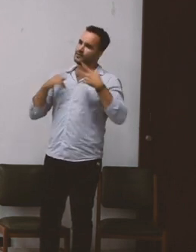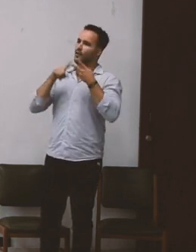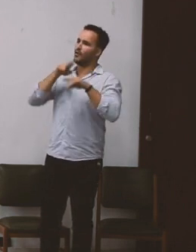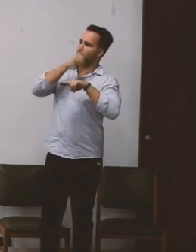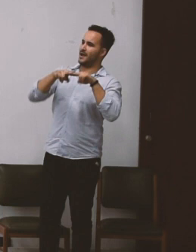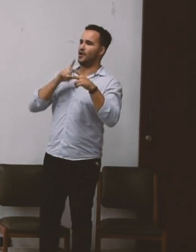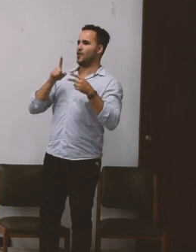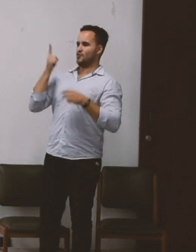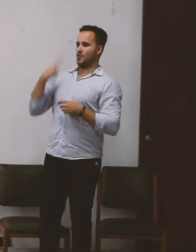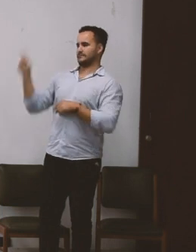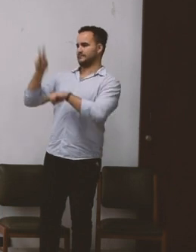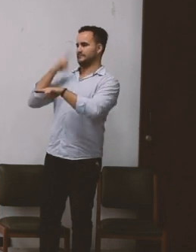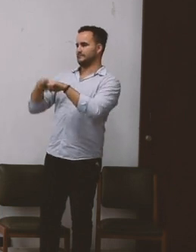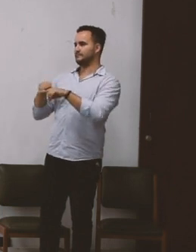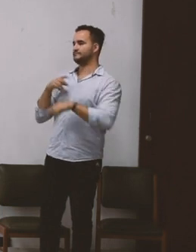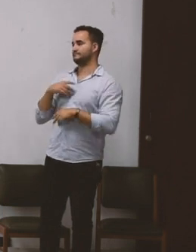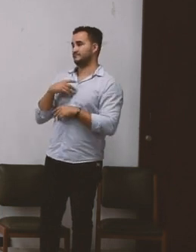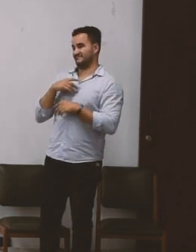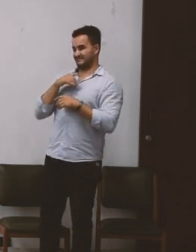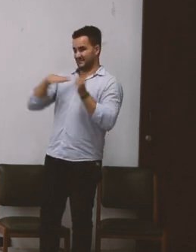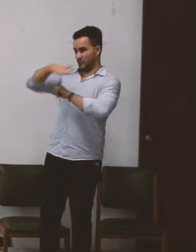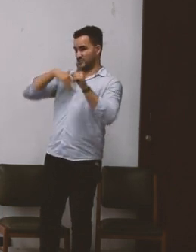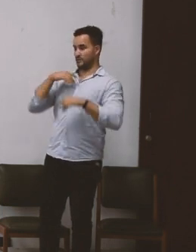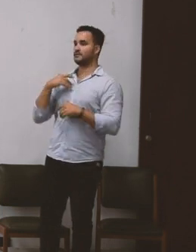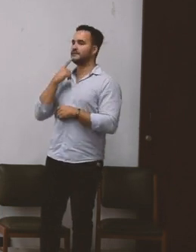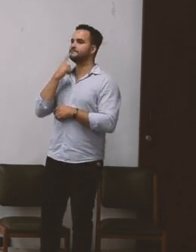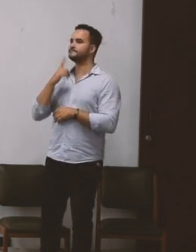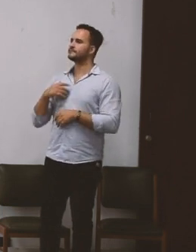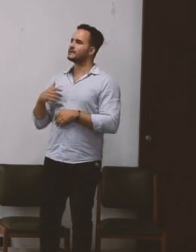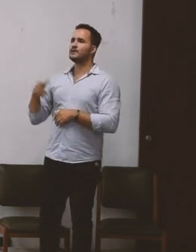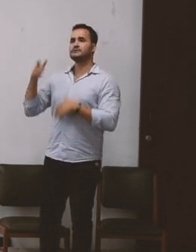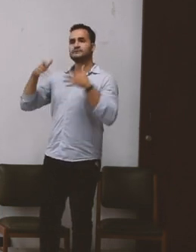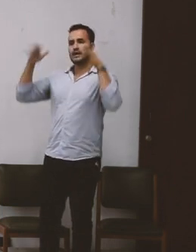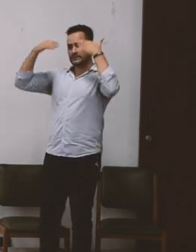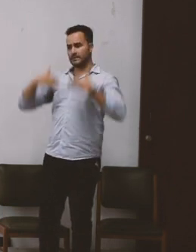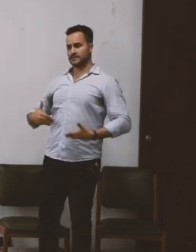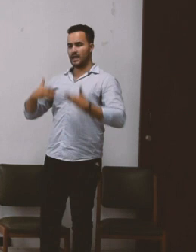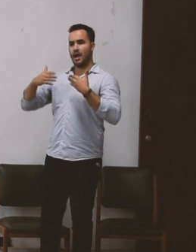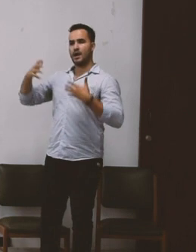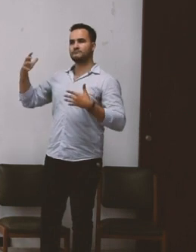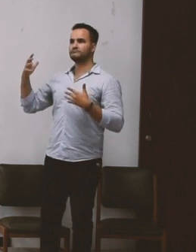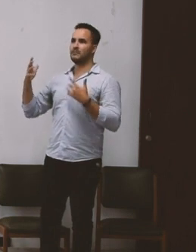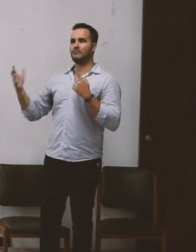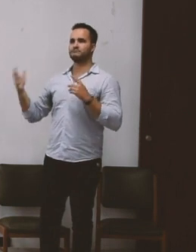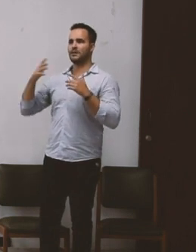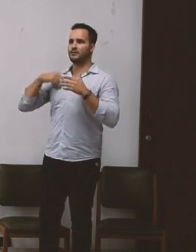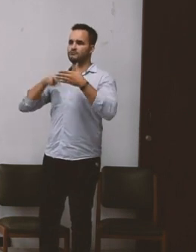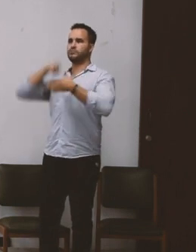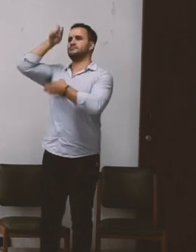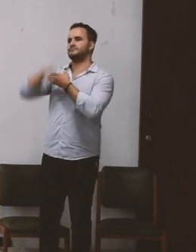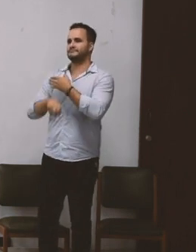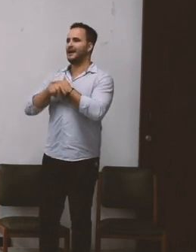anormalidad. ¿Han escuchado frases como venció su discapacidad y ahora es una persona feliz? Podría decirse